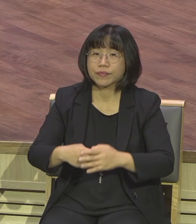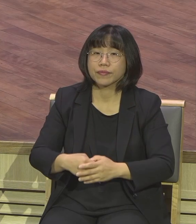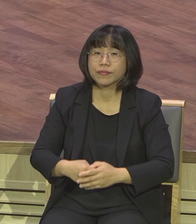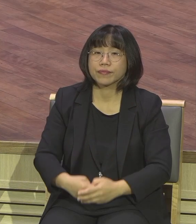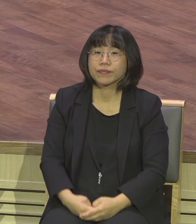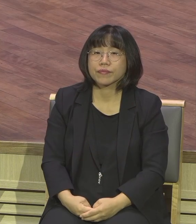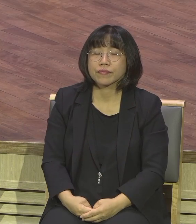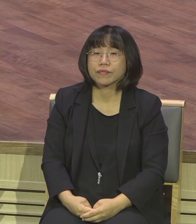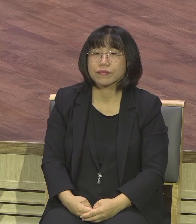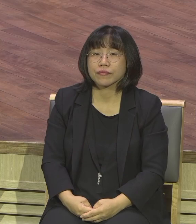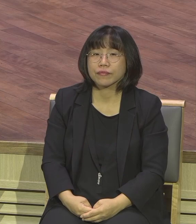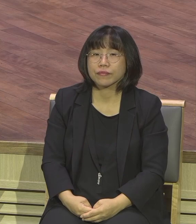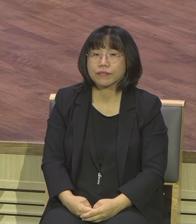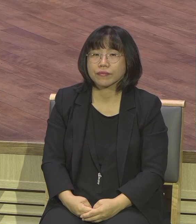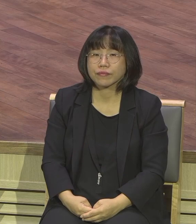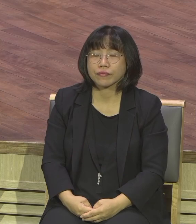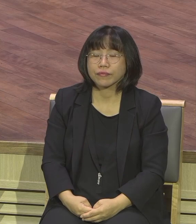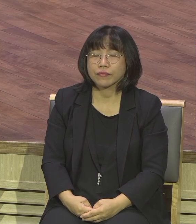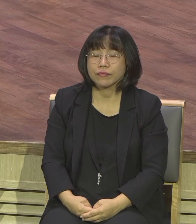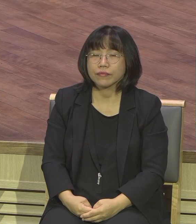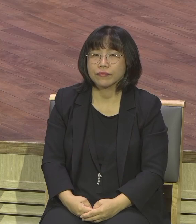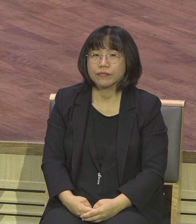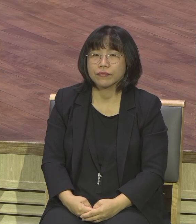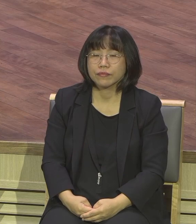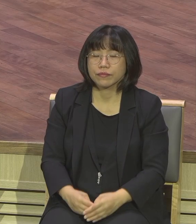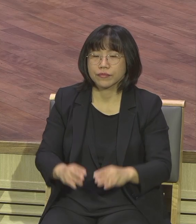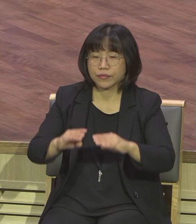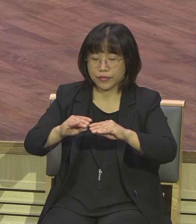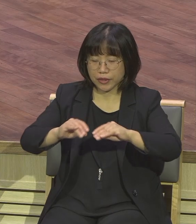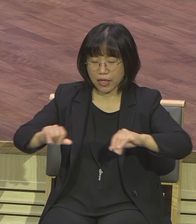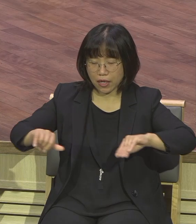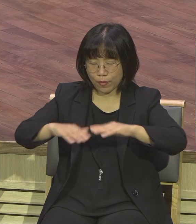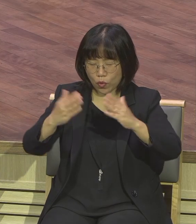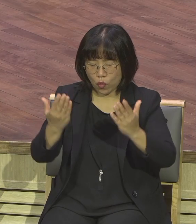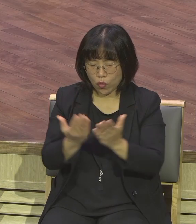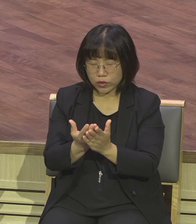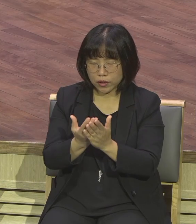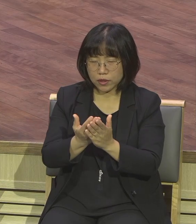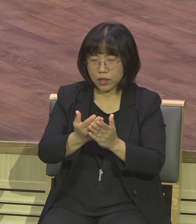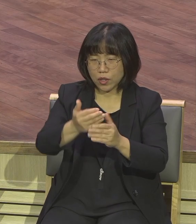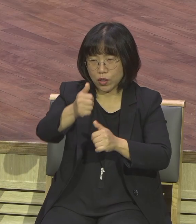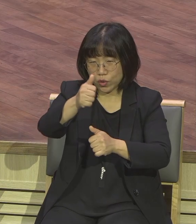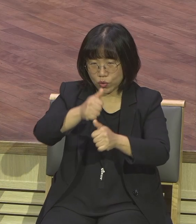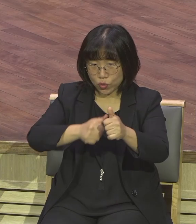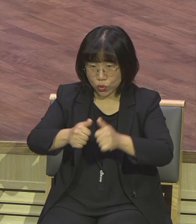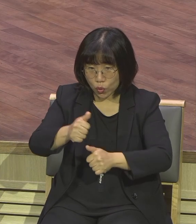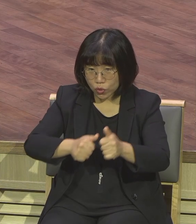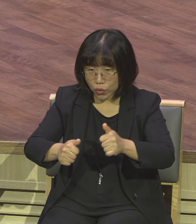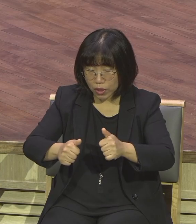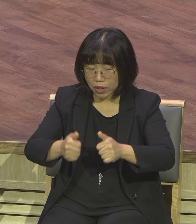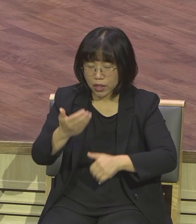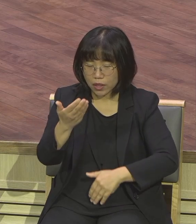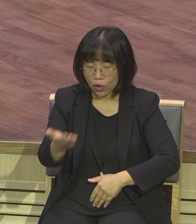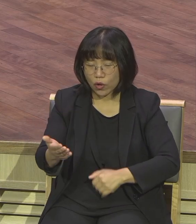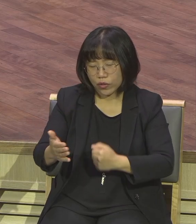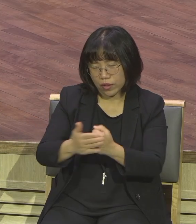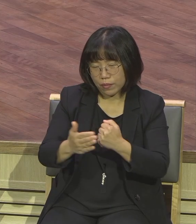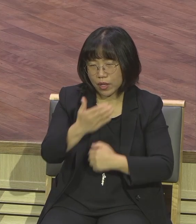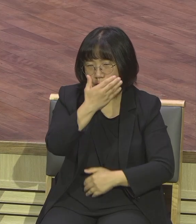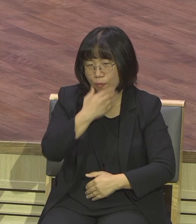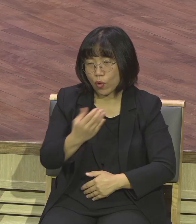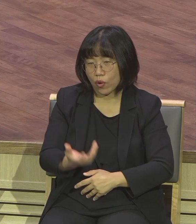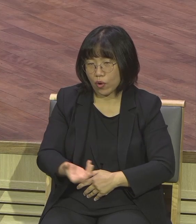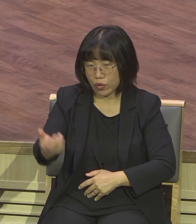자, 아브라함의 기도 응답입니다. 땅의 모든 족속이 너로 말미암아 복을 얻을 것이라. 이게